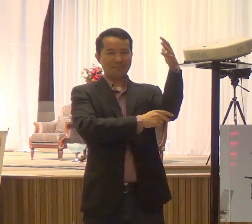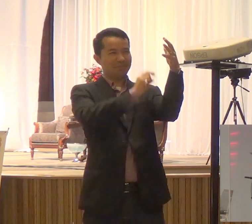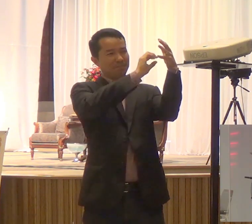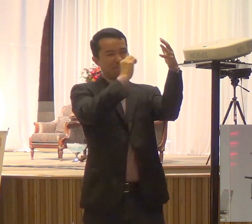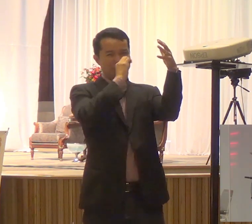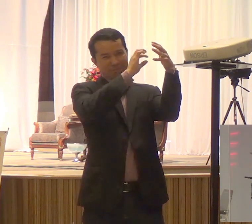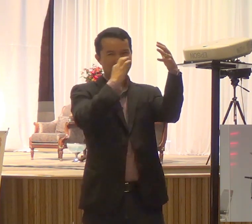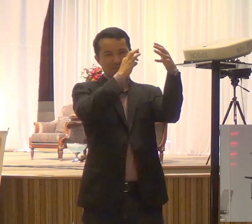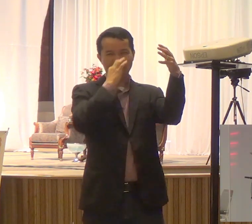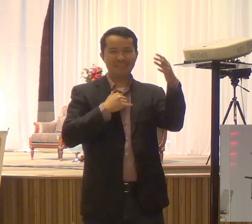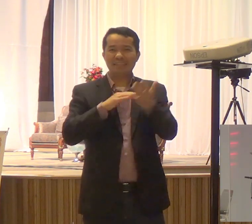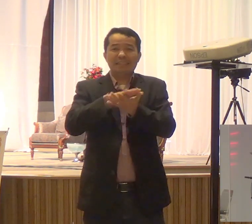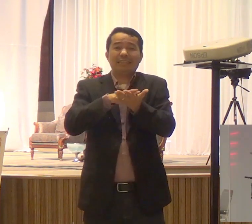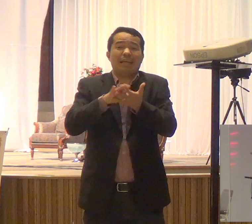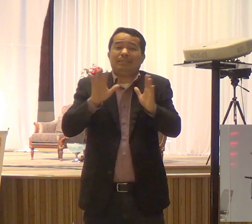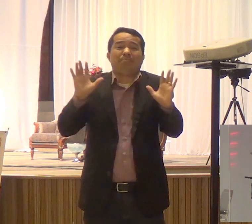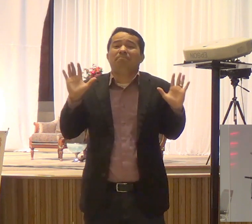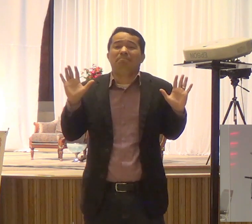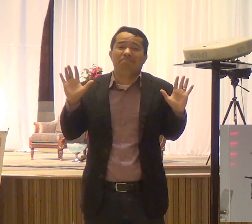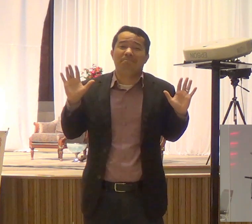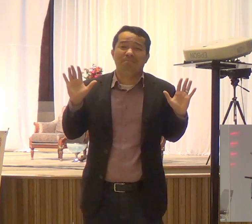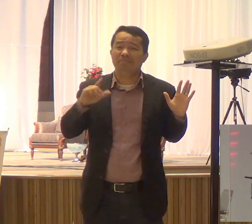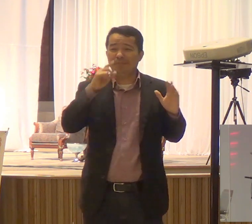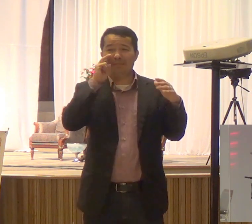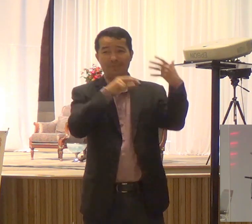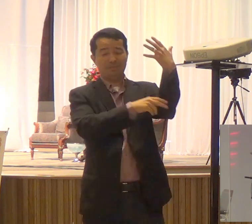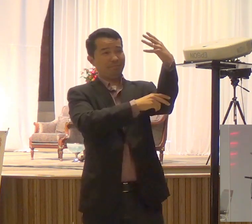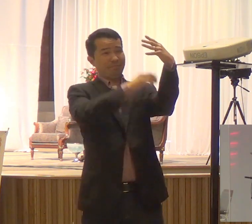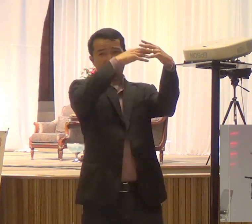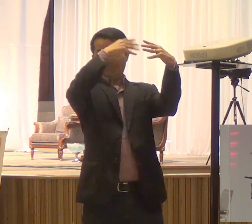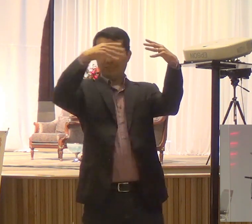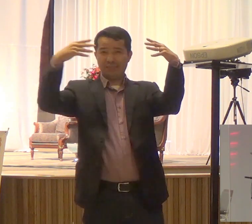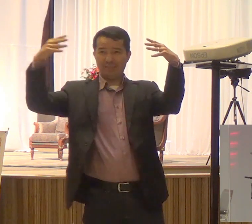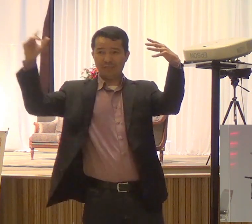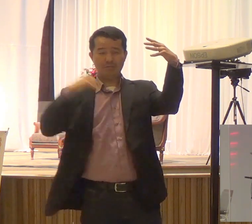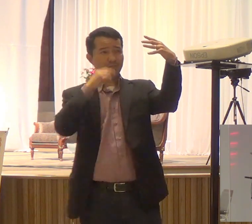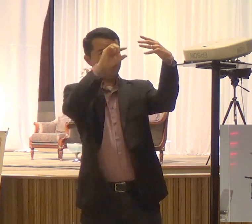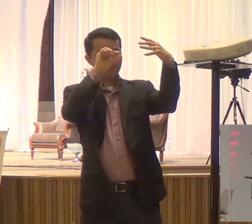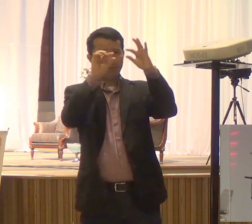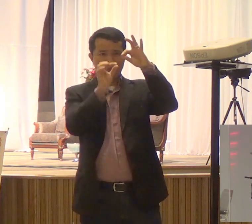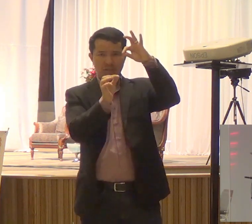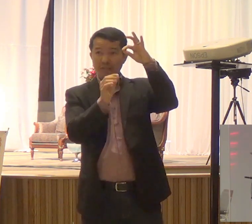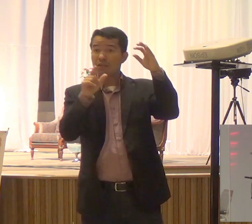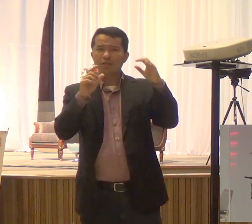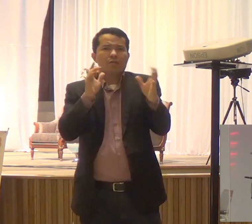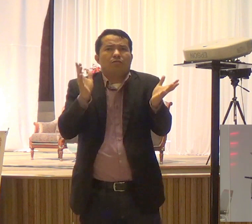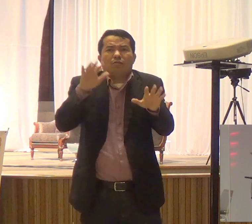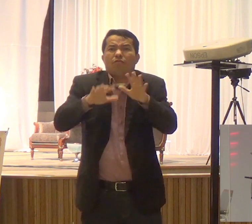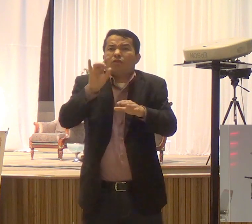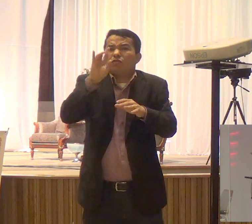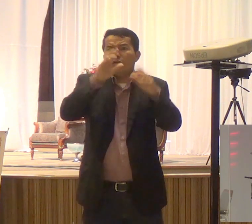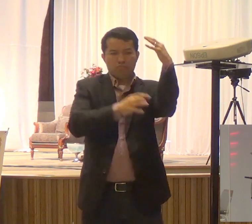nada. Você olha para aqueles galinhos da videira, né? No máximo que você vai encontrar é um tronquinho que sai. Quando eu fui